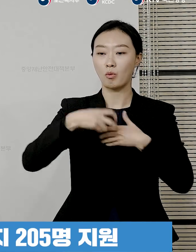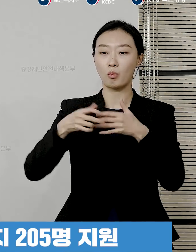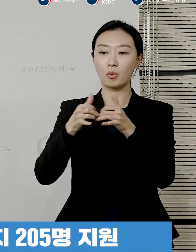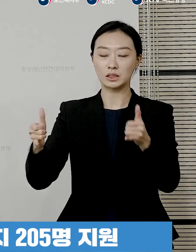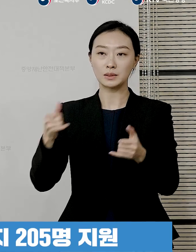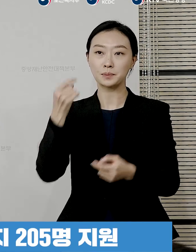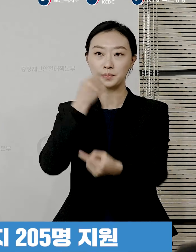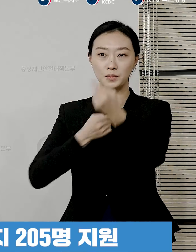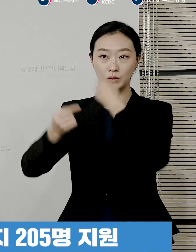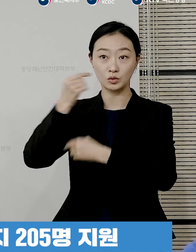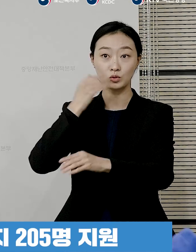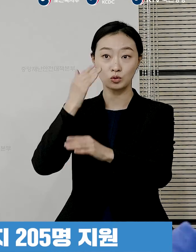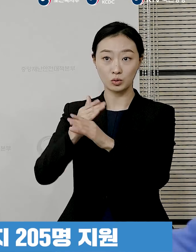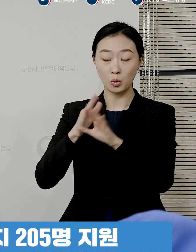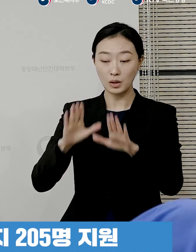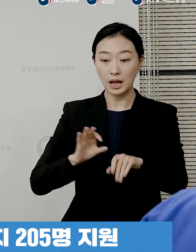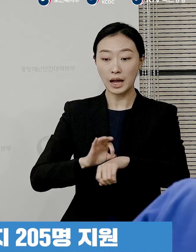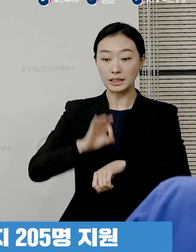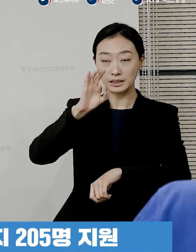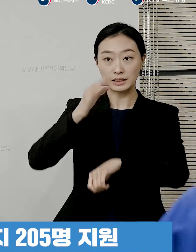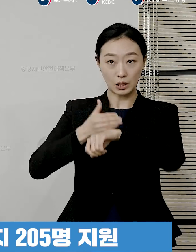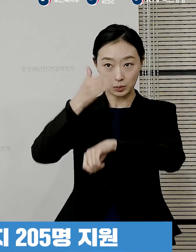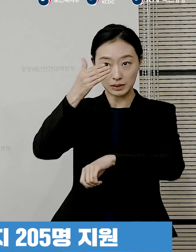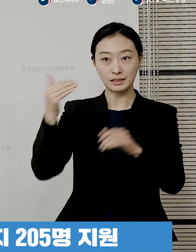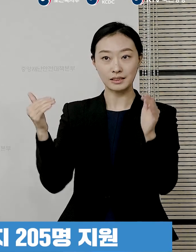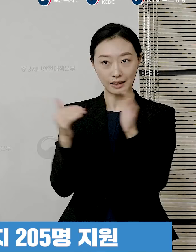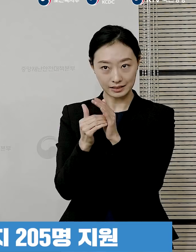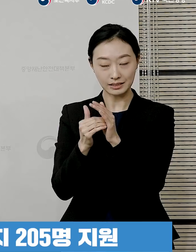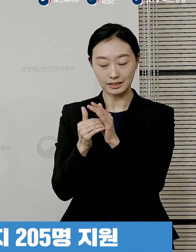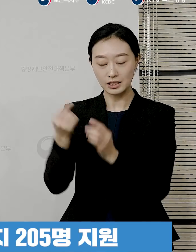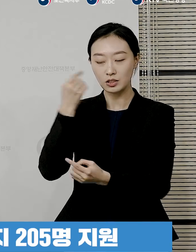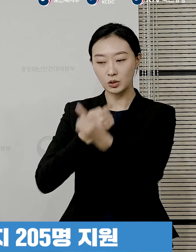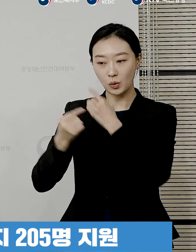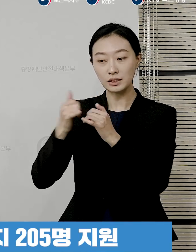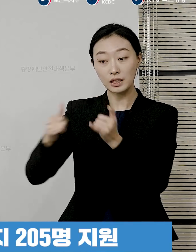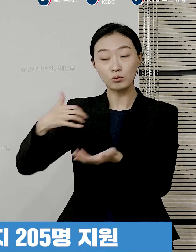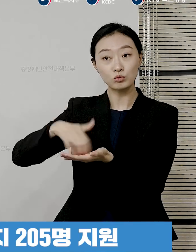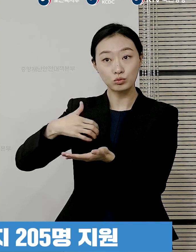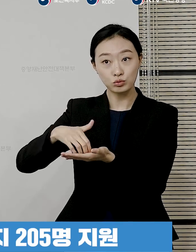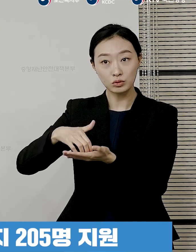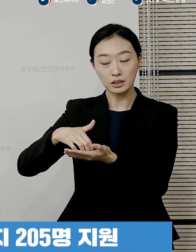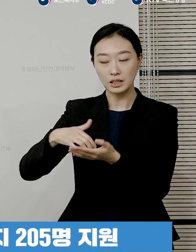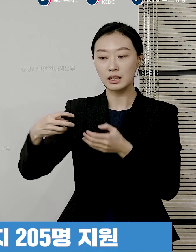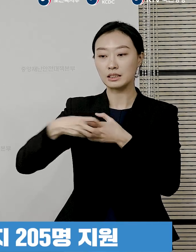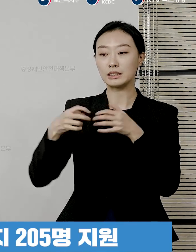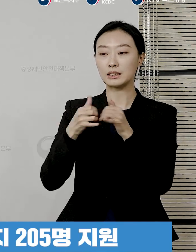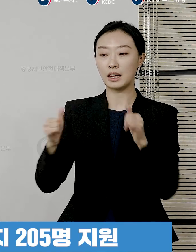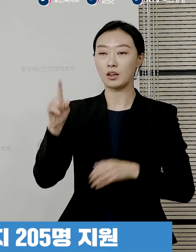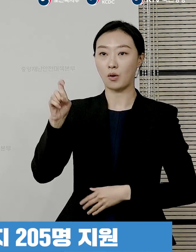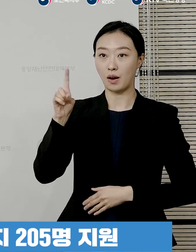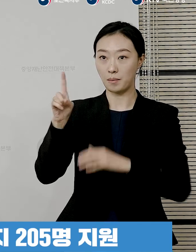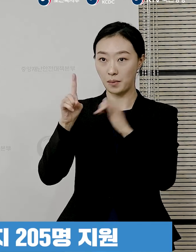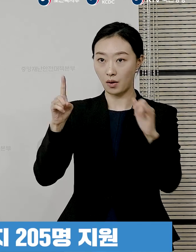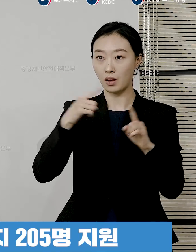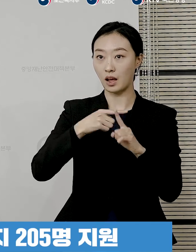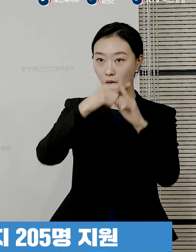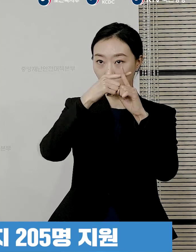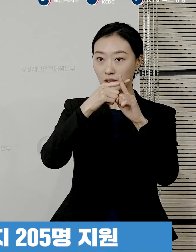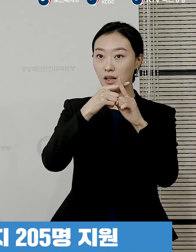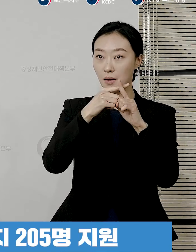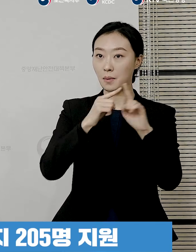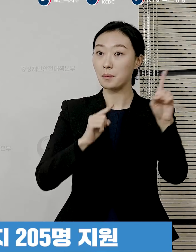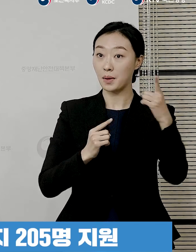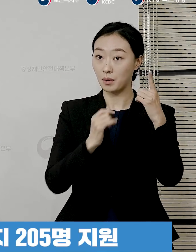봉사할 의료인을 모집하고 있습니다. 오늘 아침 9시까지 지원한 인력은 의사